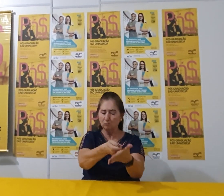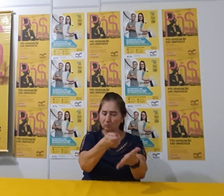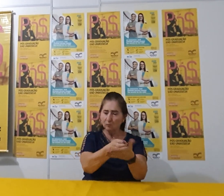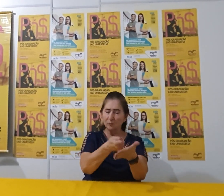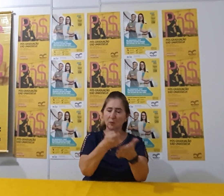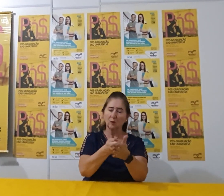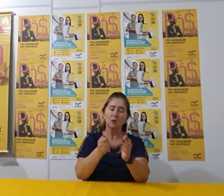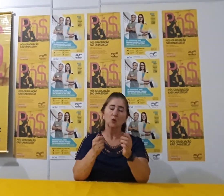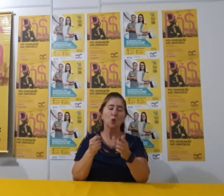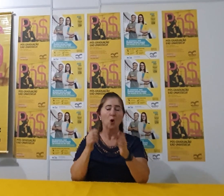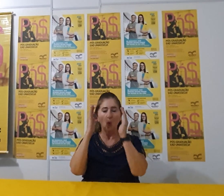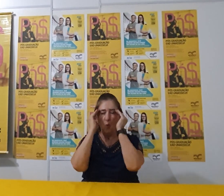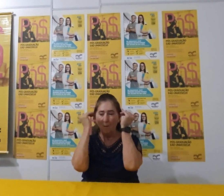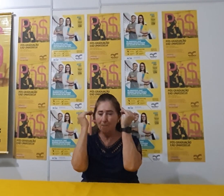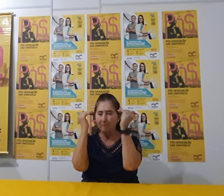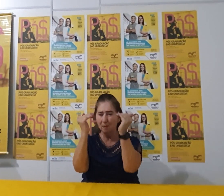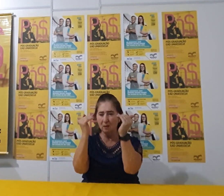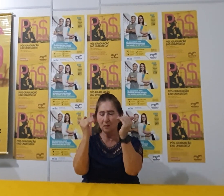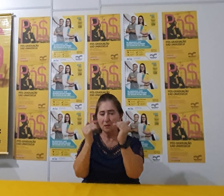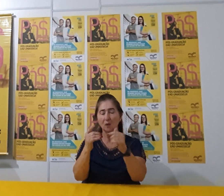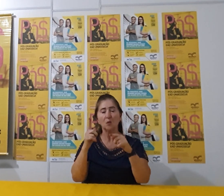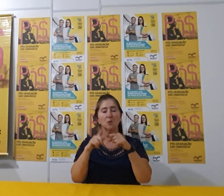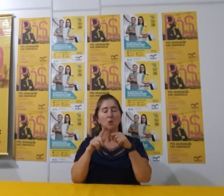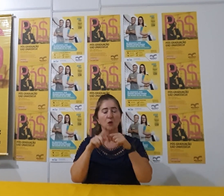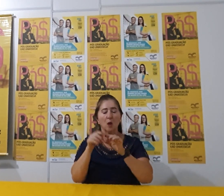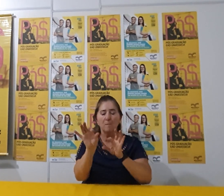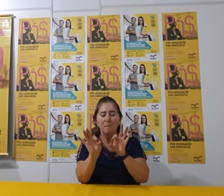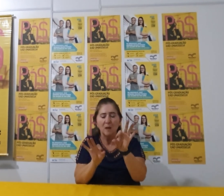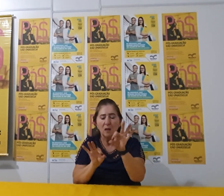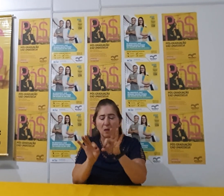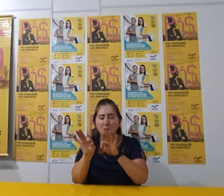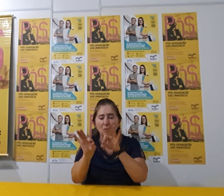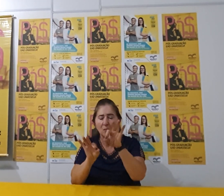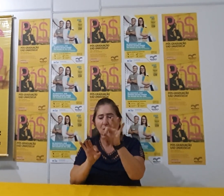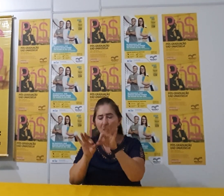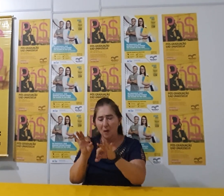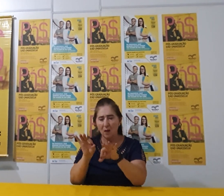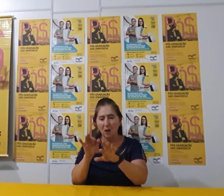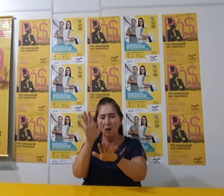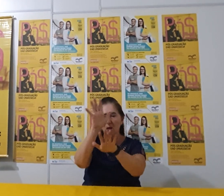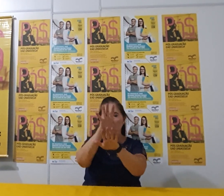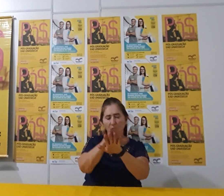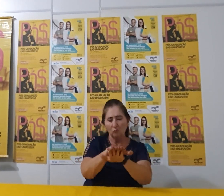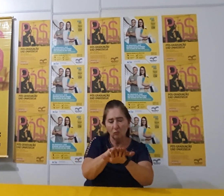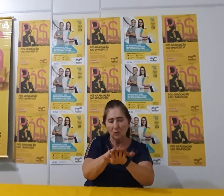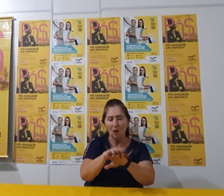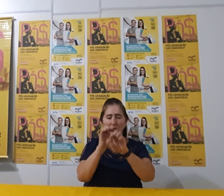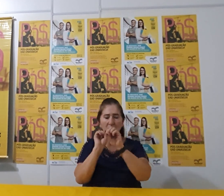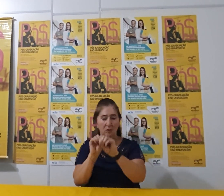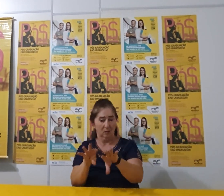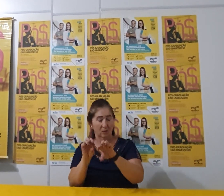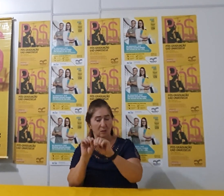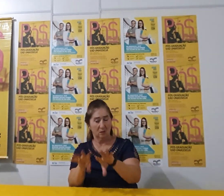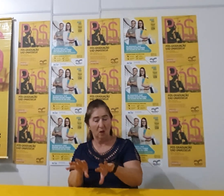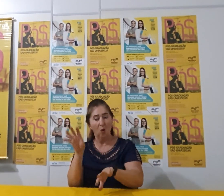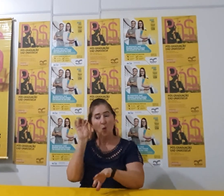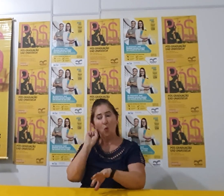ou seja, estar preparado para receber e ensinar os alunos ouvintes e